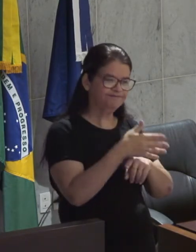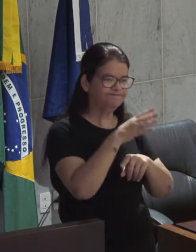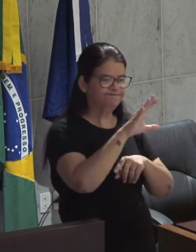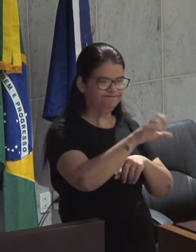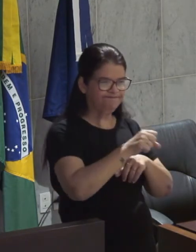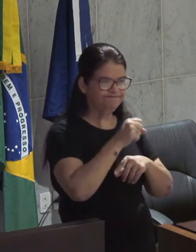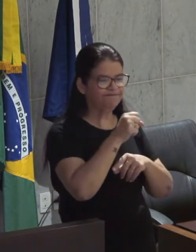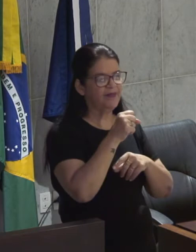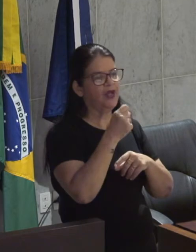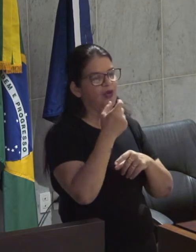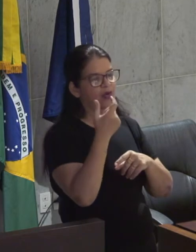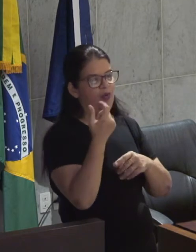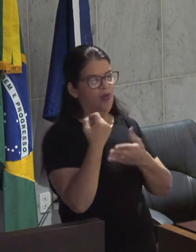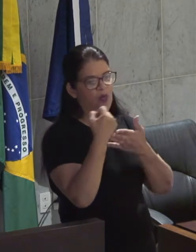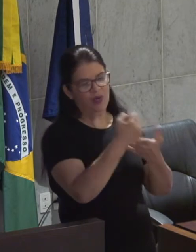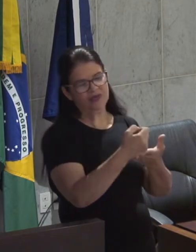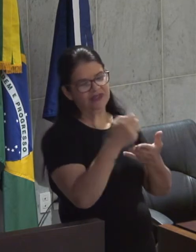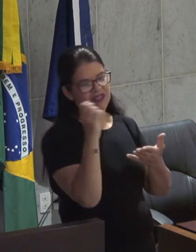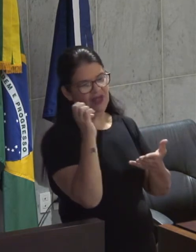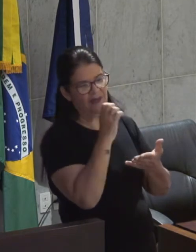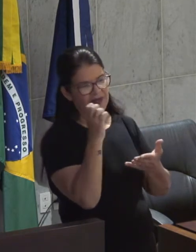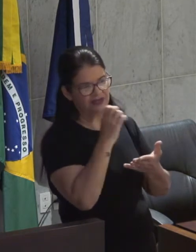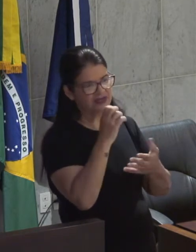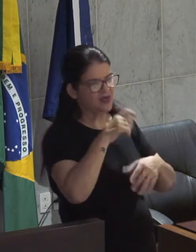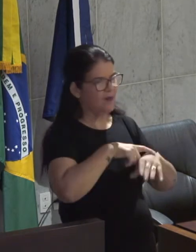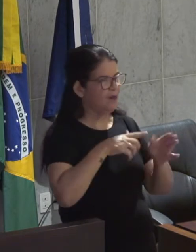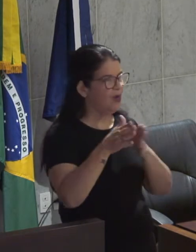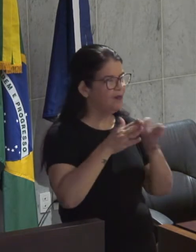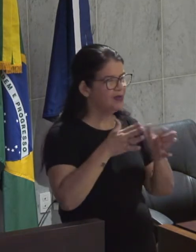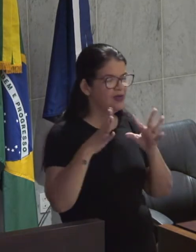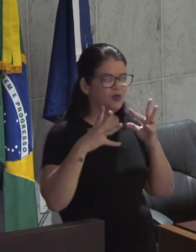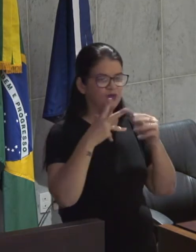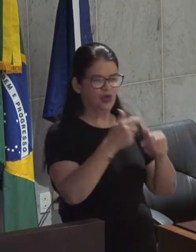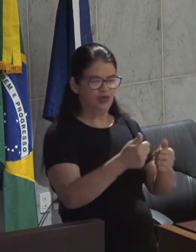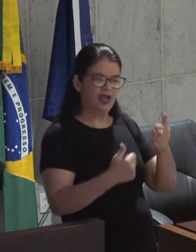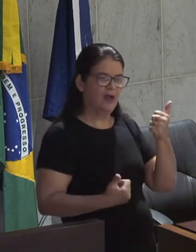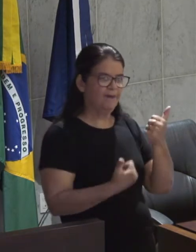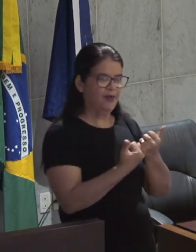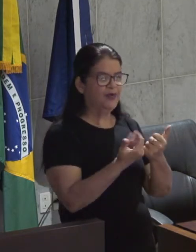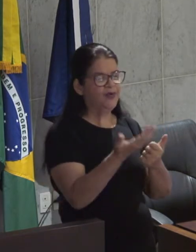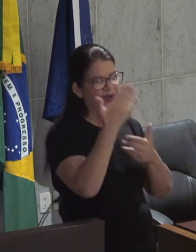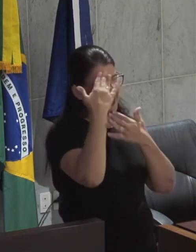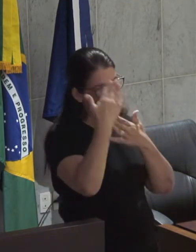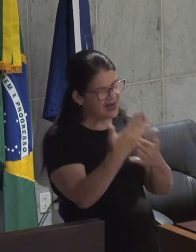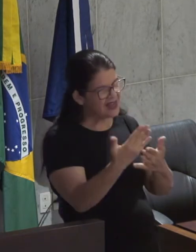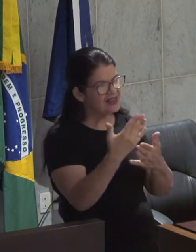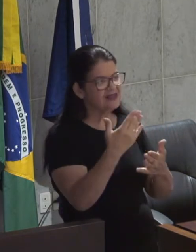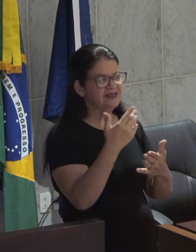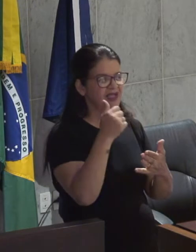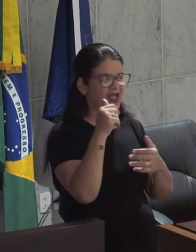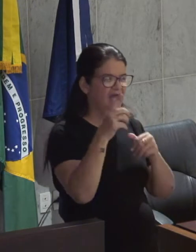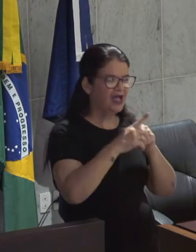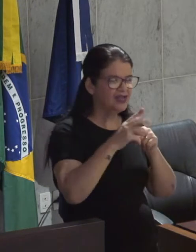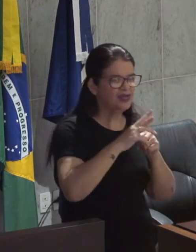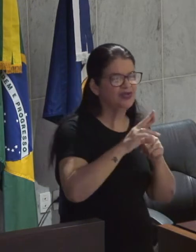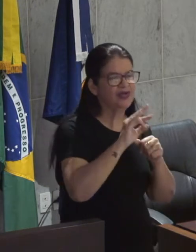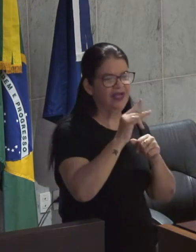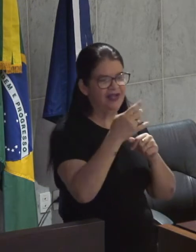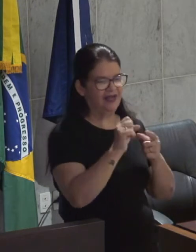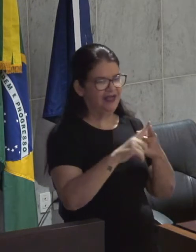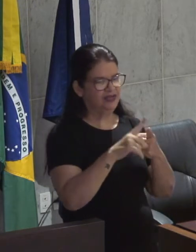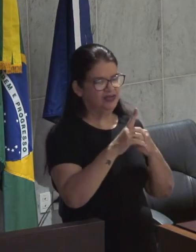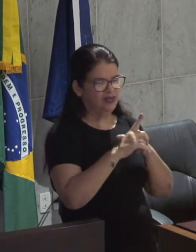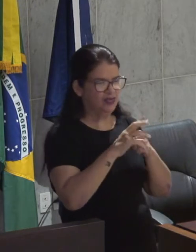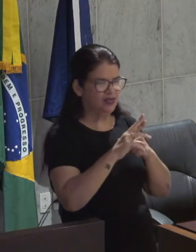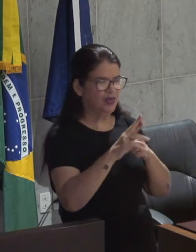emergencial. E foi naquele momento, com total apoio, ao que eu quero agradecer muito à doutora Inês, à doutora Andréia,